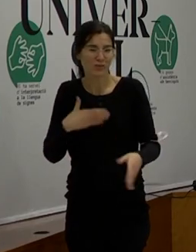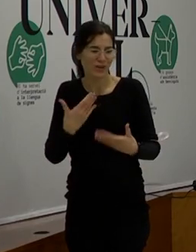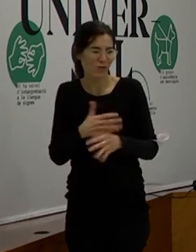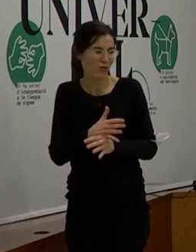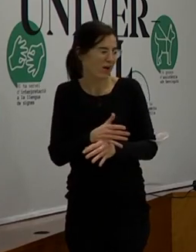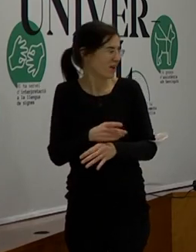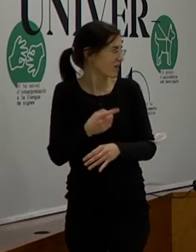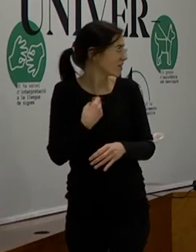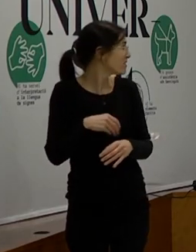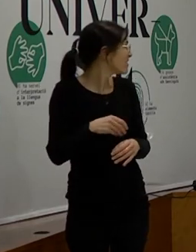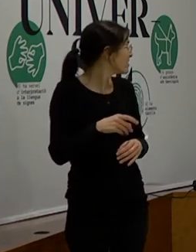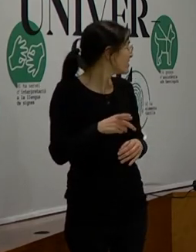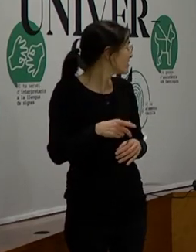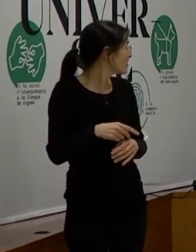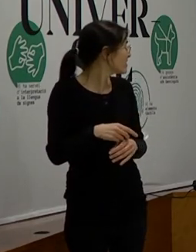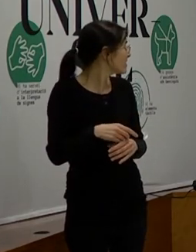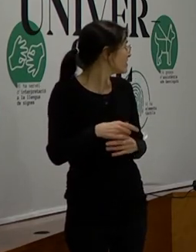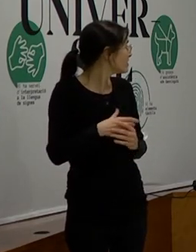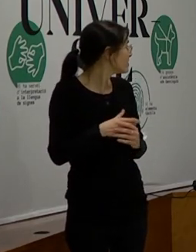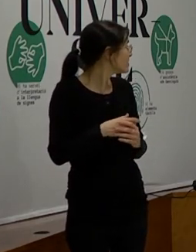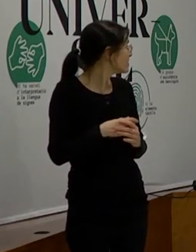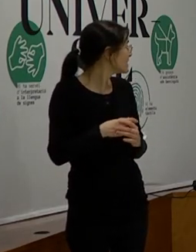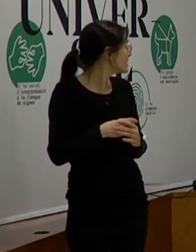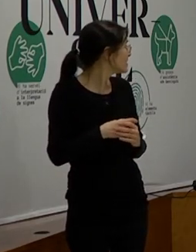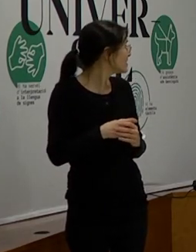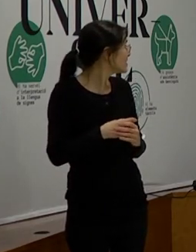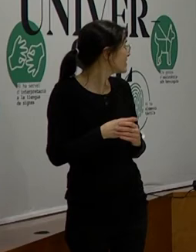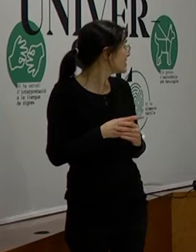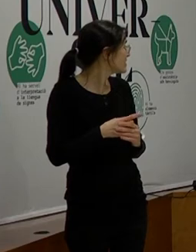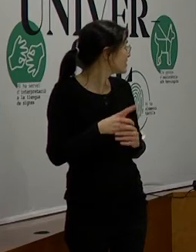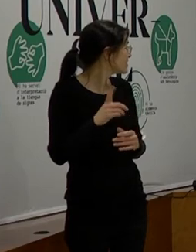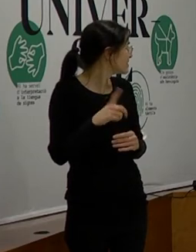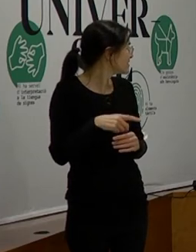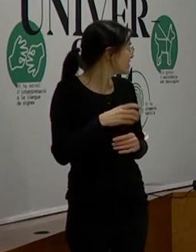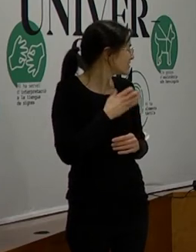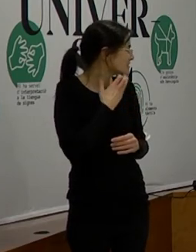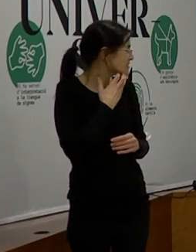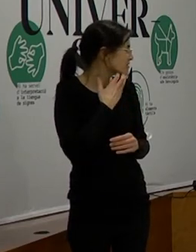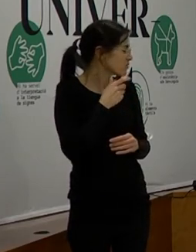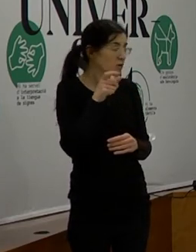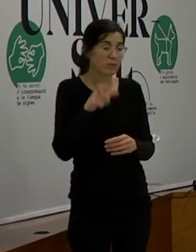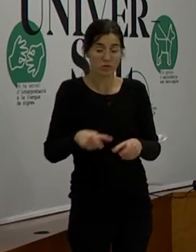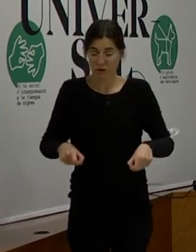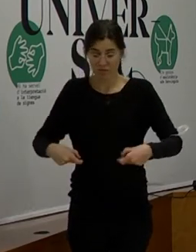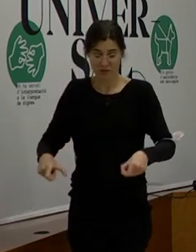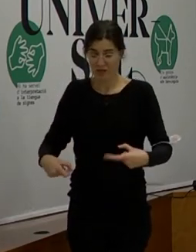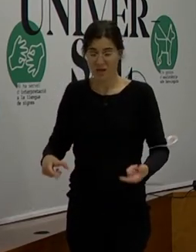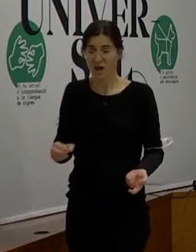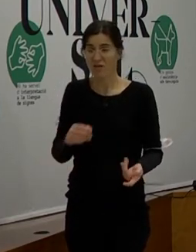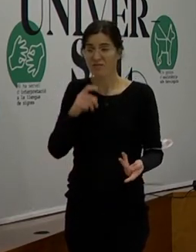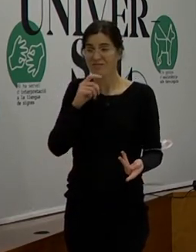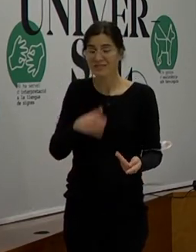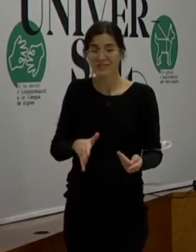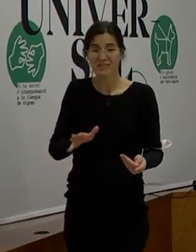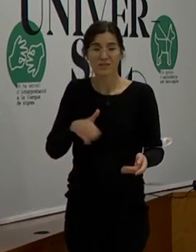més àmplies, endavant, i anem a jugar a que un senyor que va en cadira, o un nen que va en cadira, i un que està al